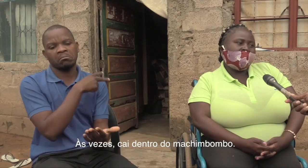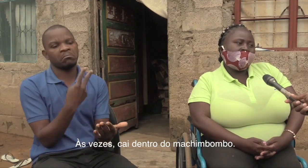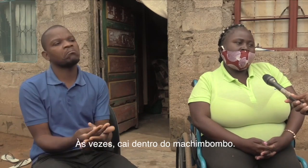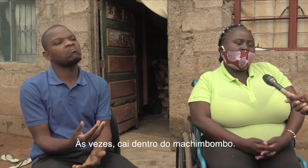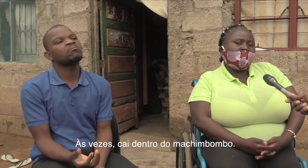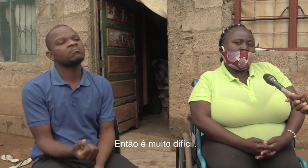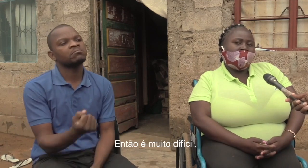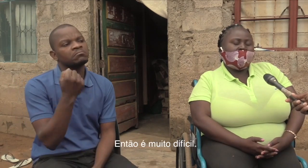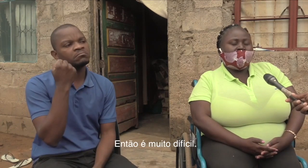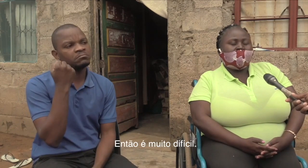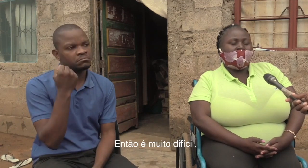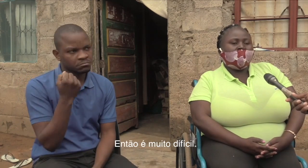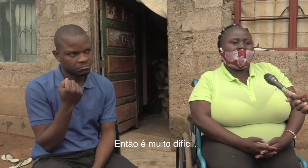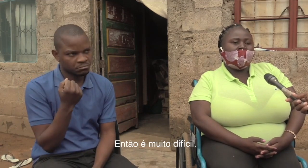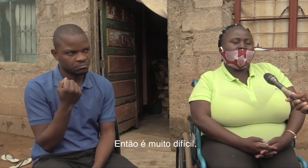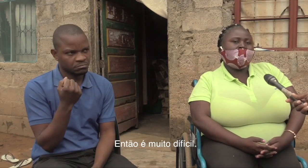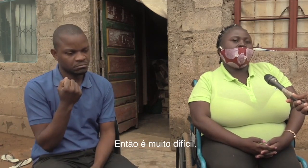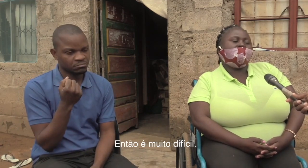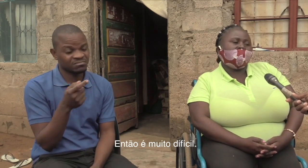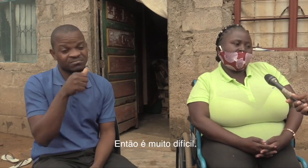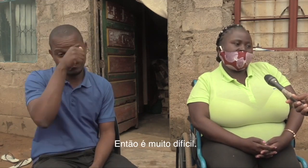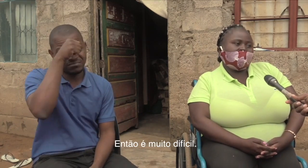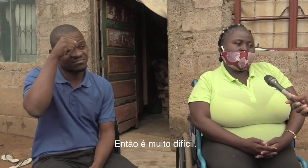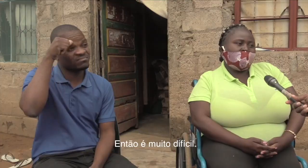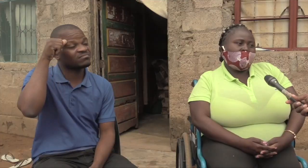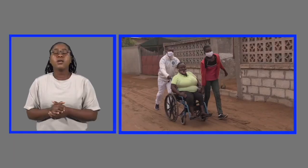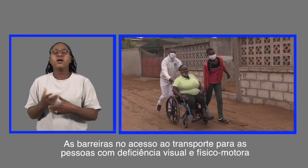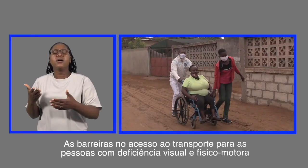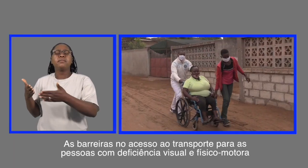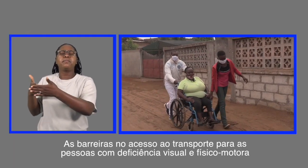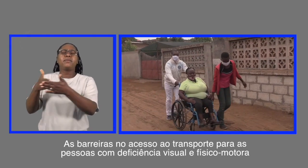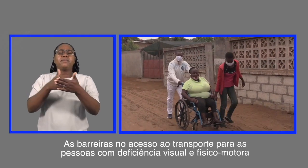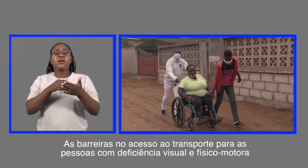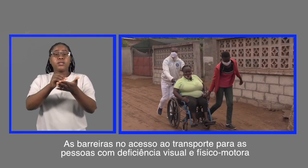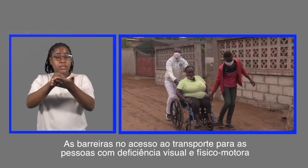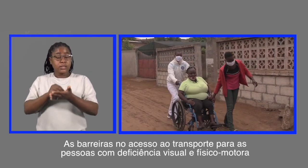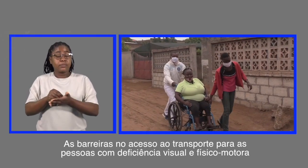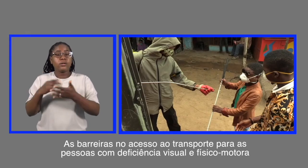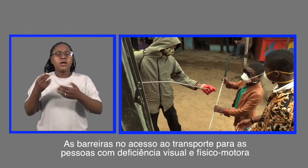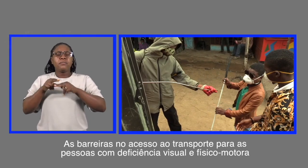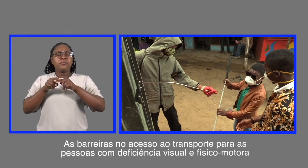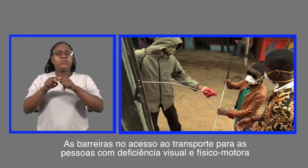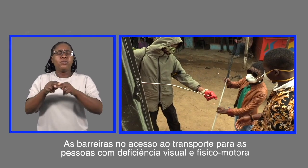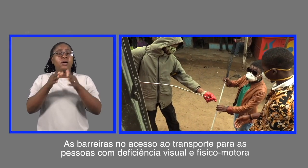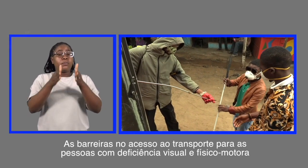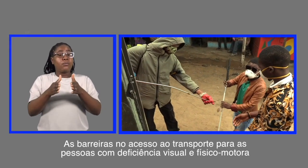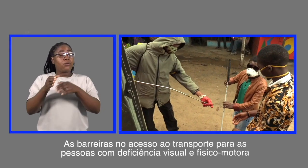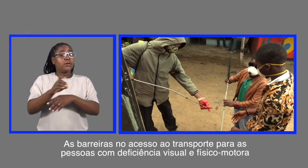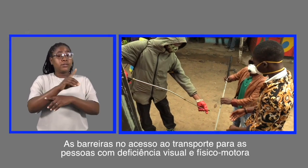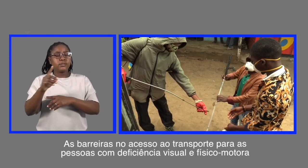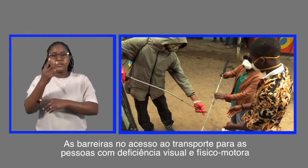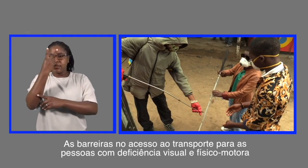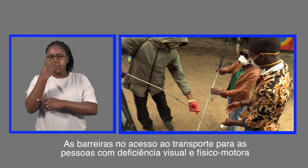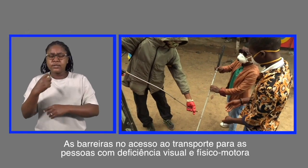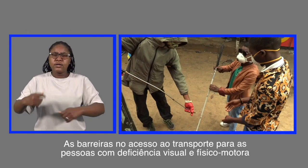-bombo. Então, é muito difícil. As barreiras no acesso ao transporte para pessoas com deficiência